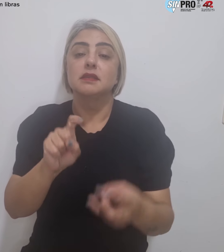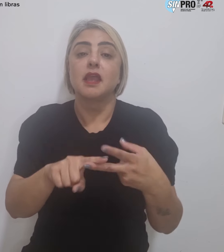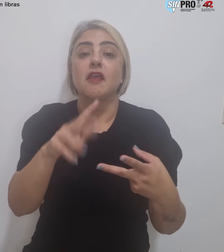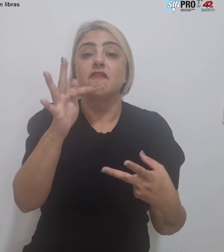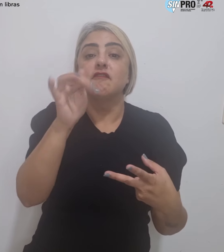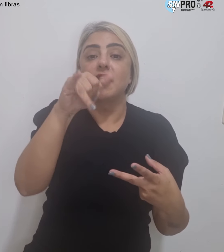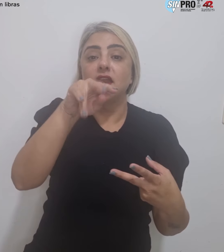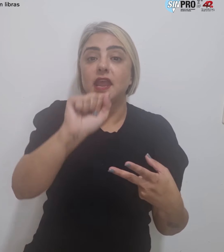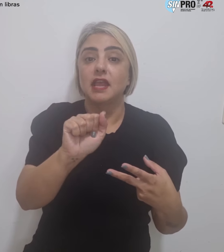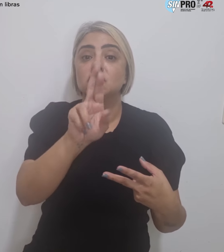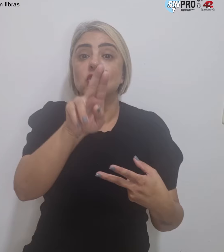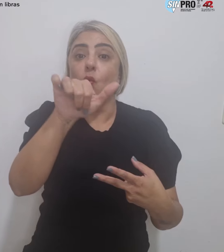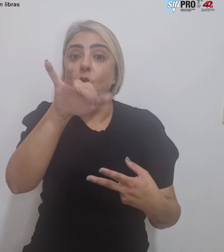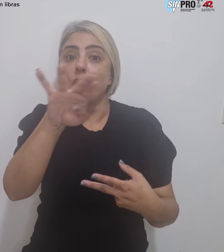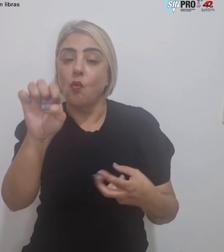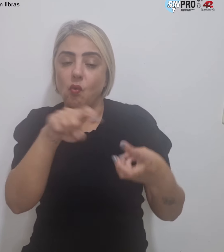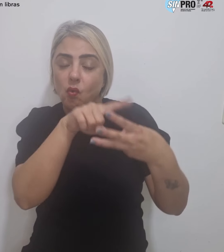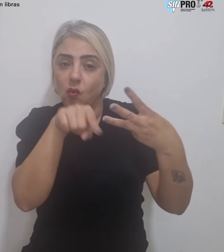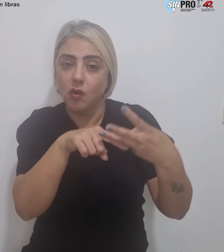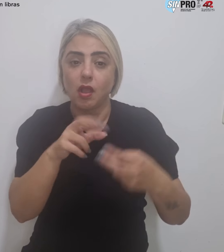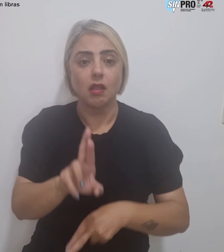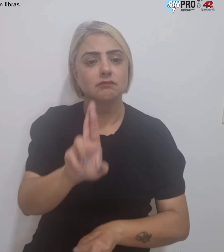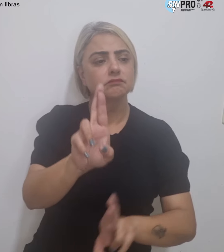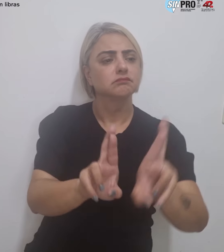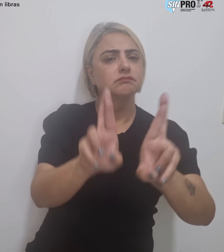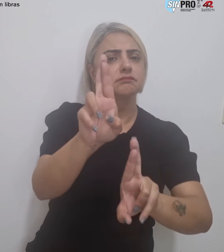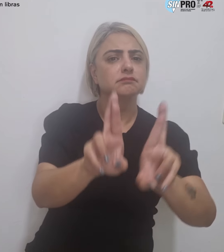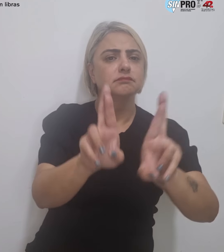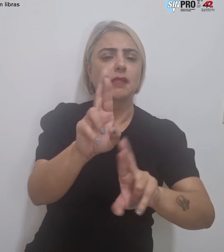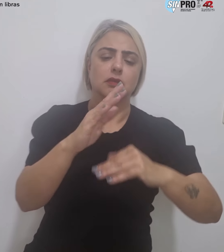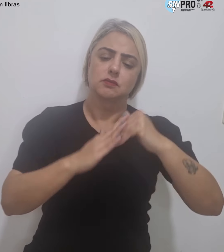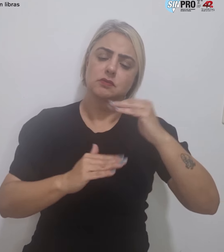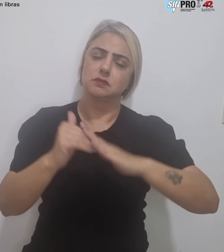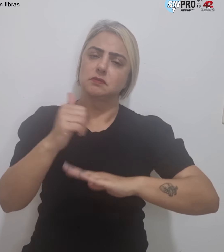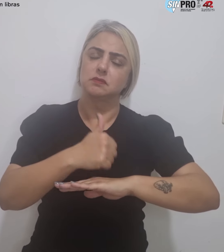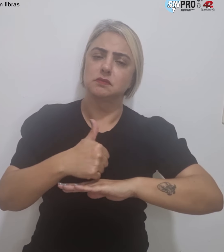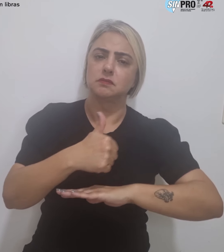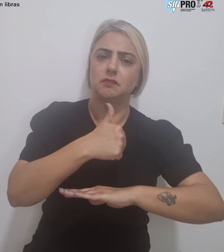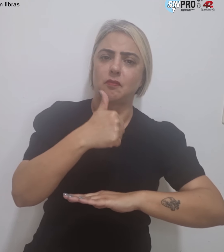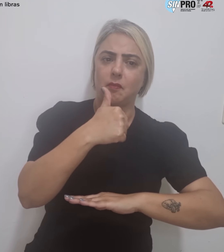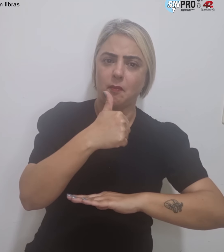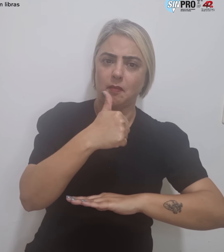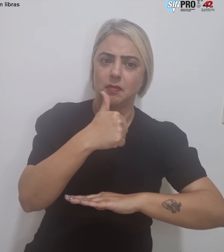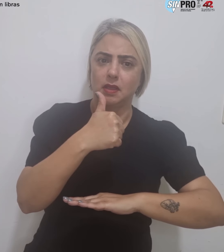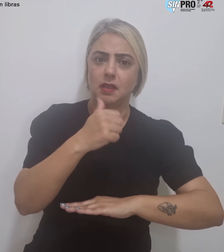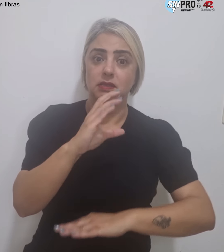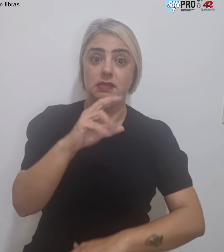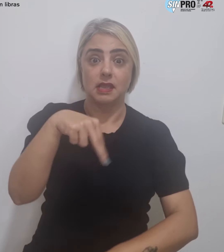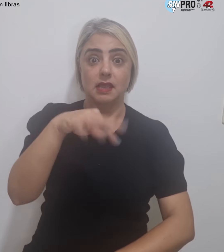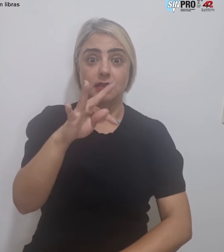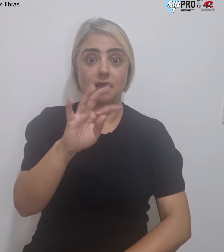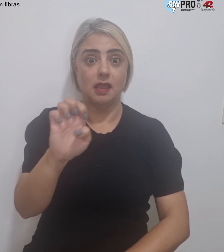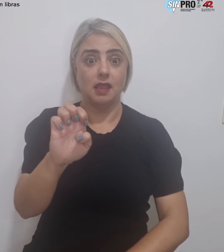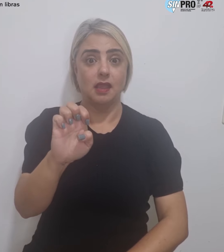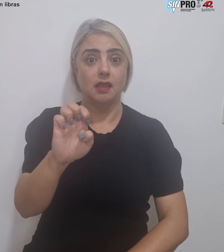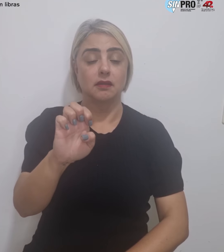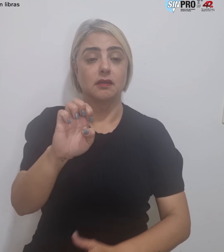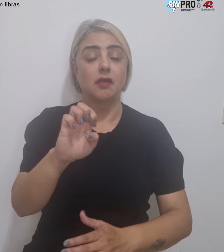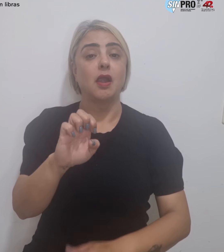UNE, as representações dos profissionais da educação CNTE e CONTI,